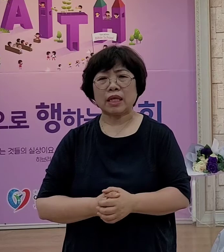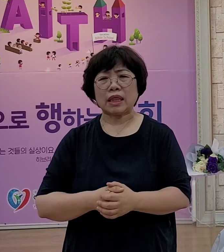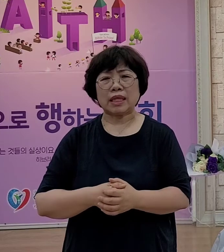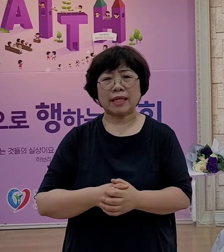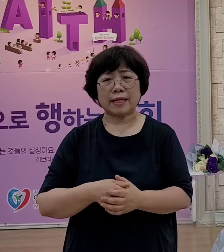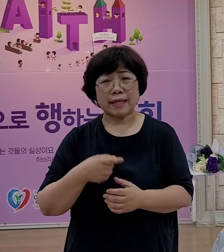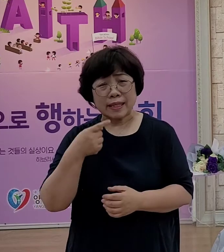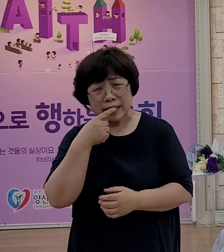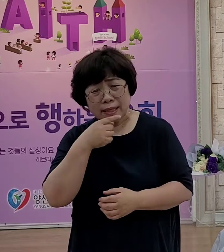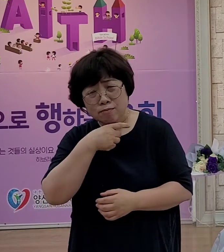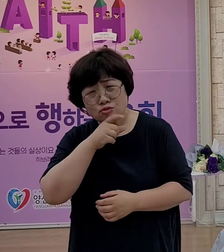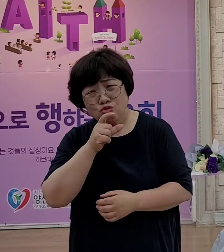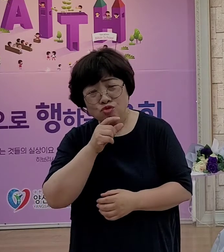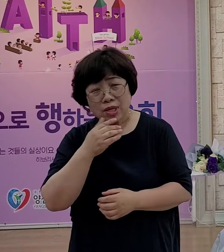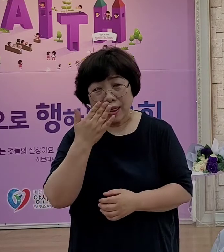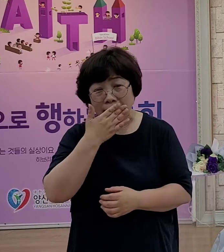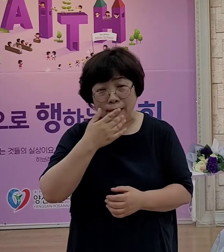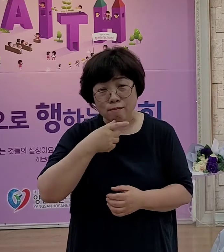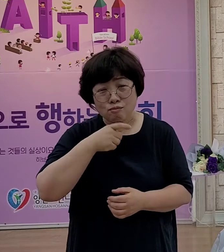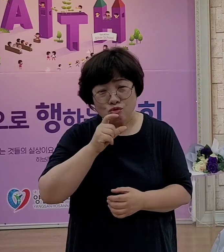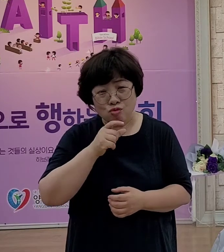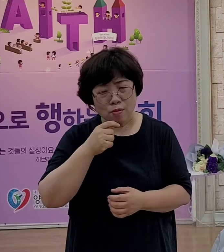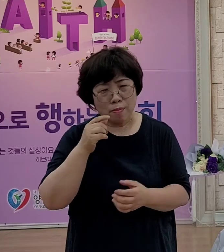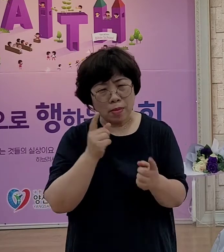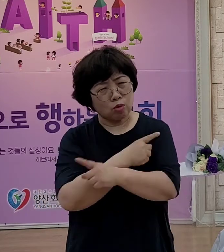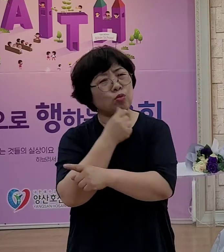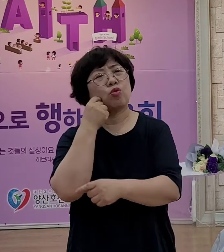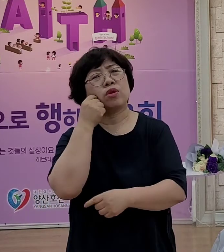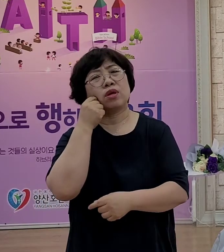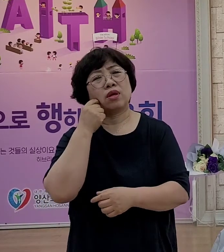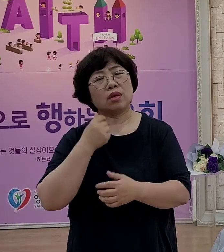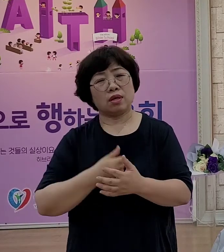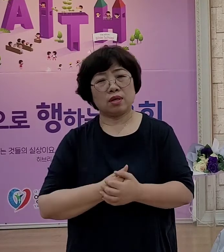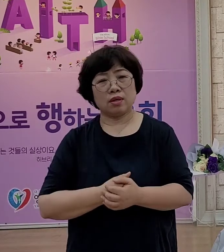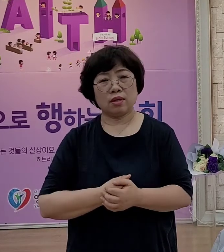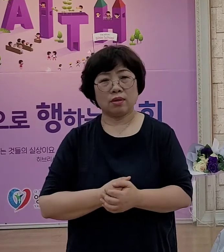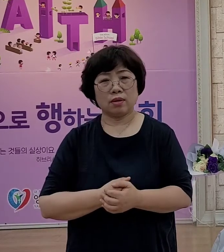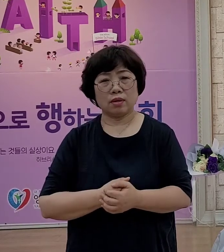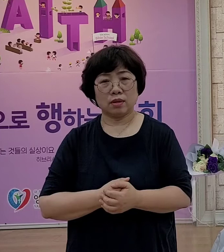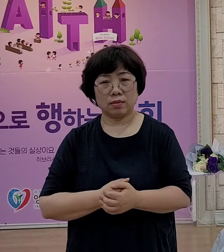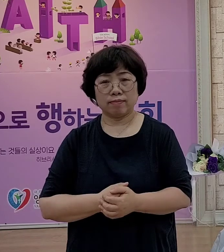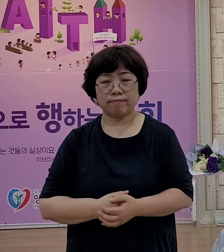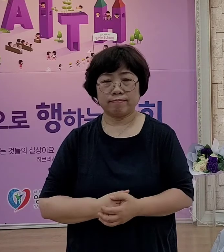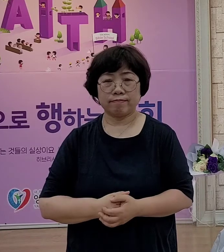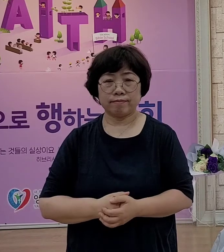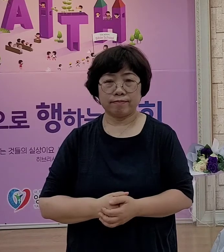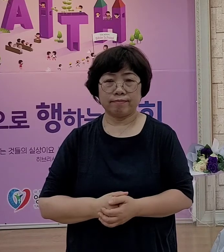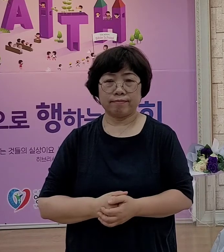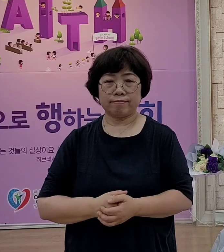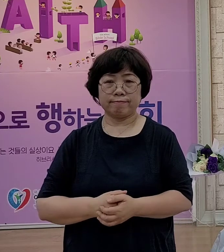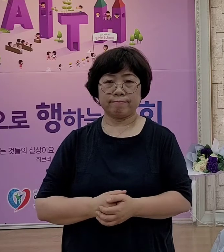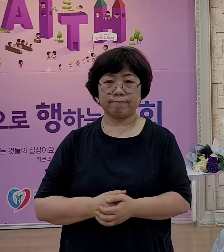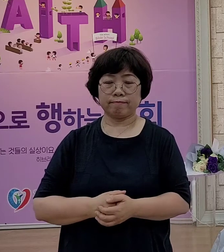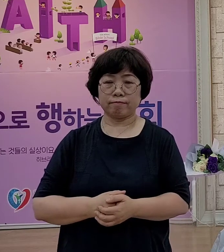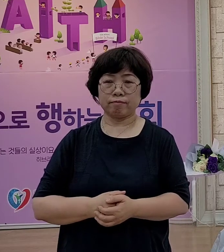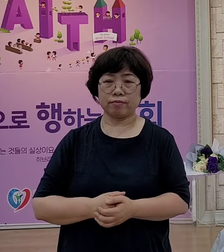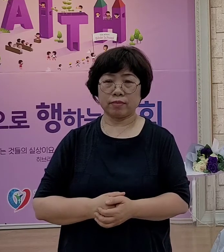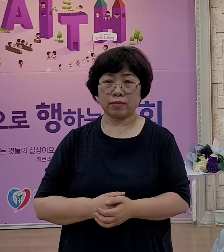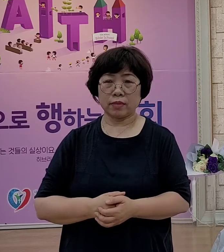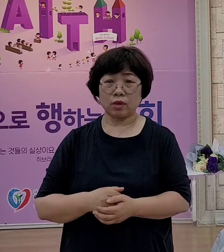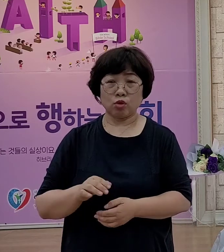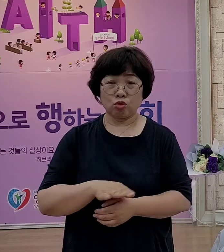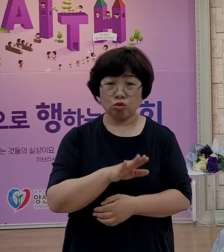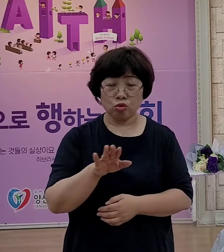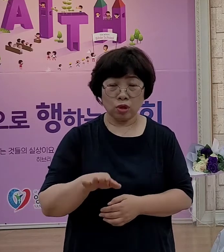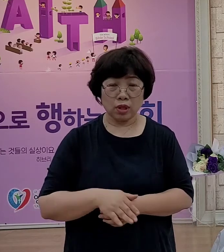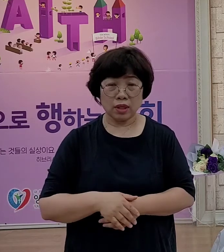짠물이 단물을 내지 못하느니라. 이렇게 말씀해요. 우리는